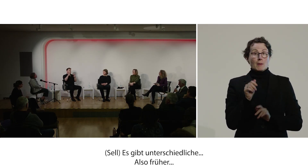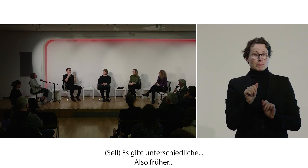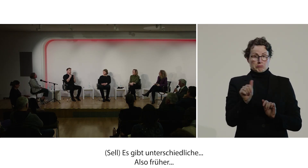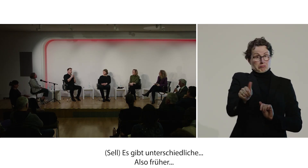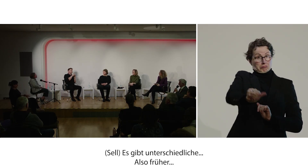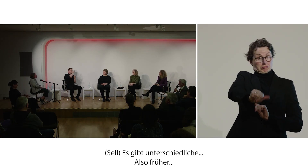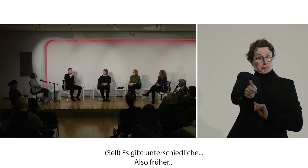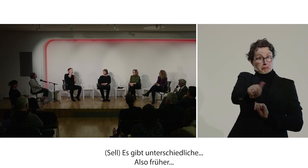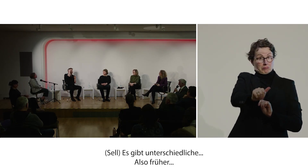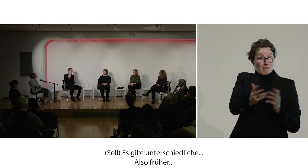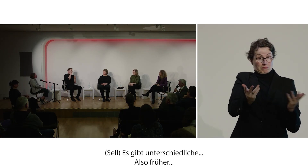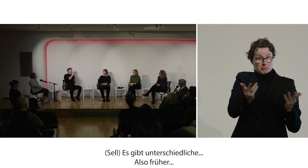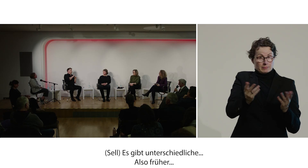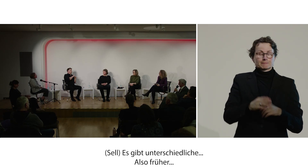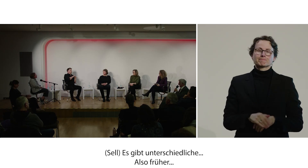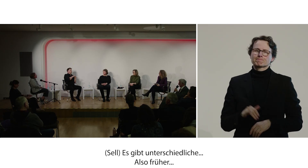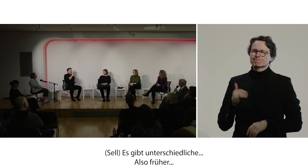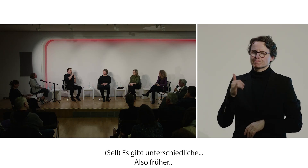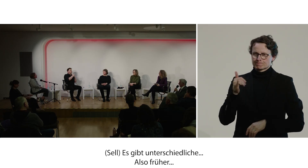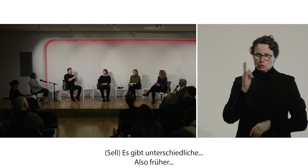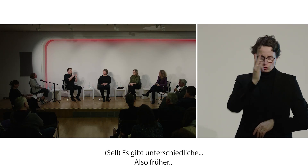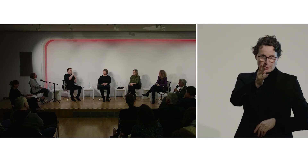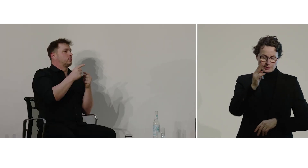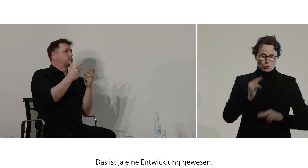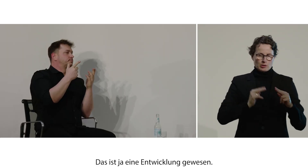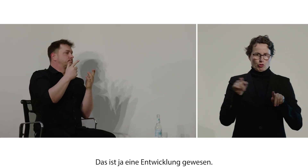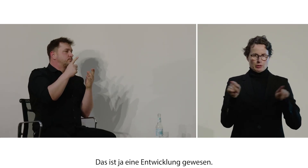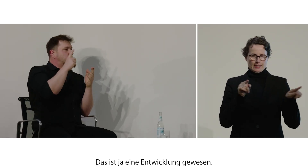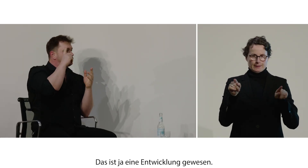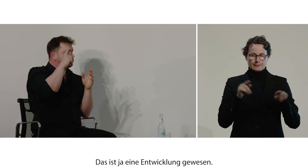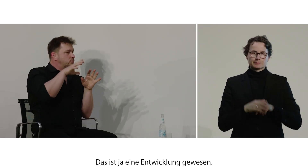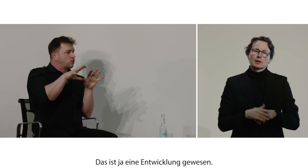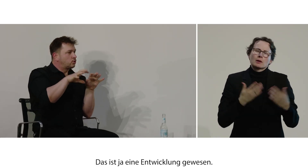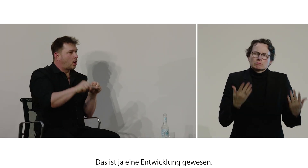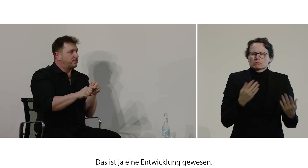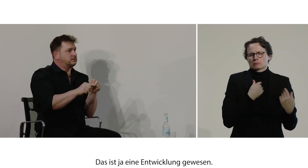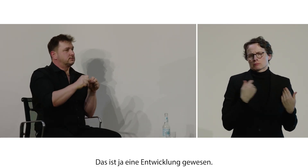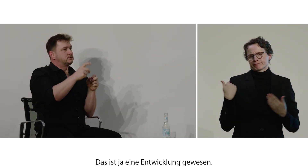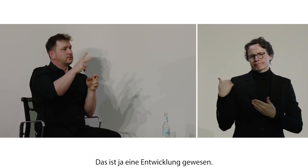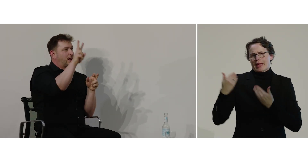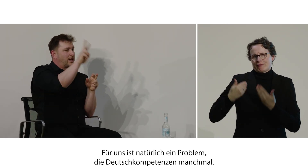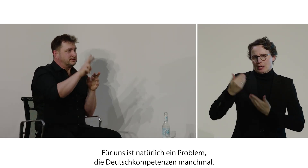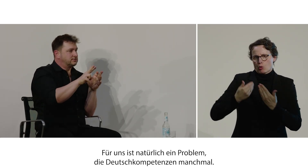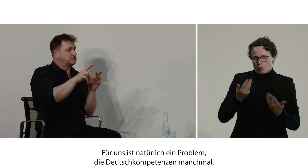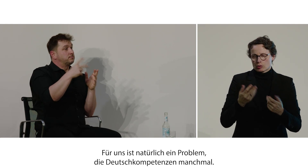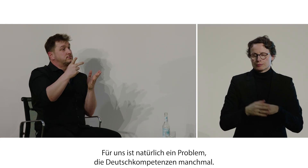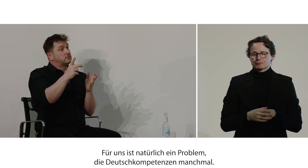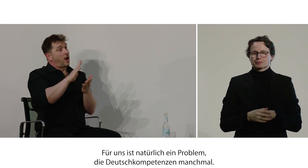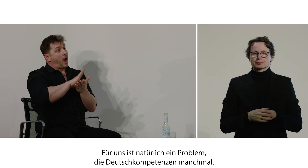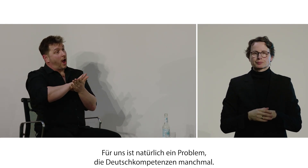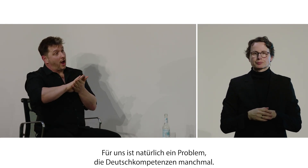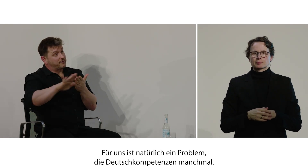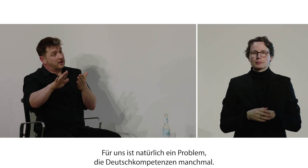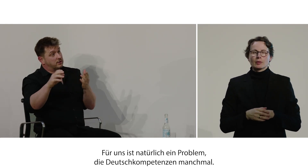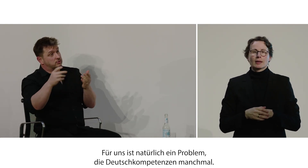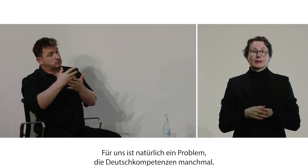Ja, es gibt unterschiedliche. Also früher, das ist ja eine Entwicklung jetzt gewesen. Für uns ist